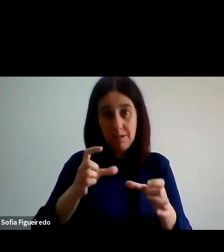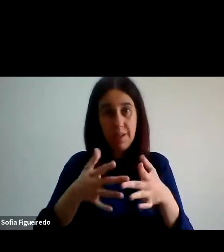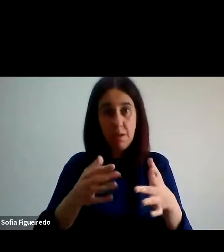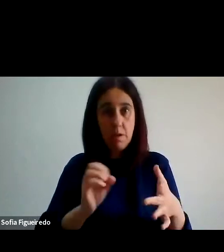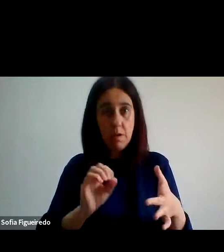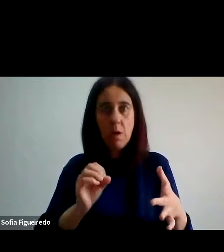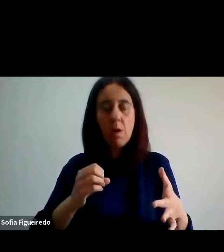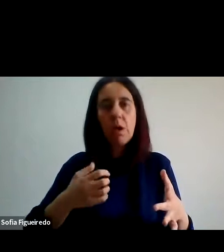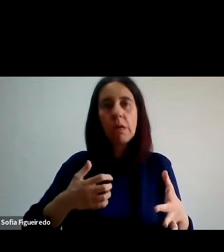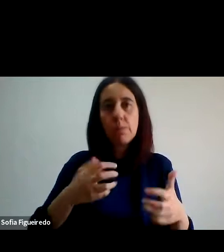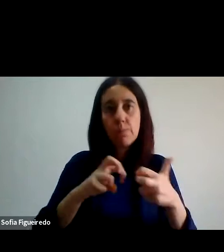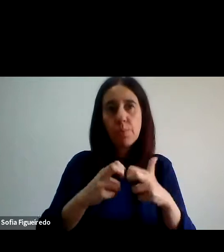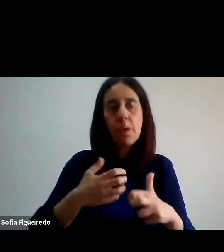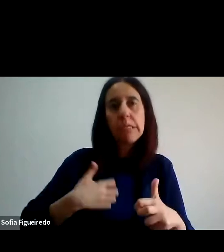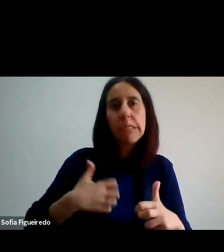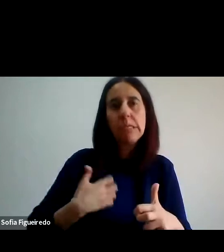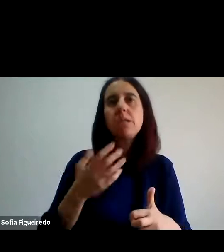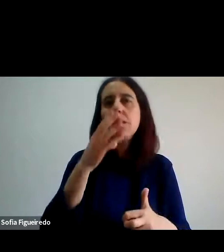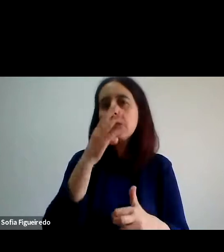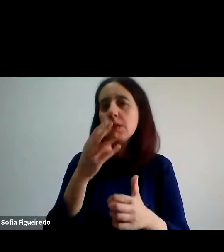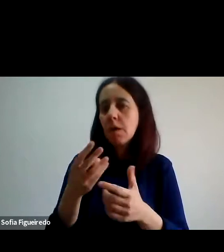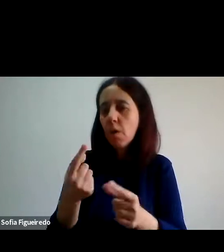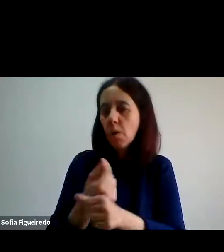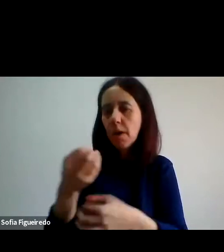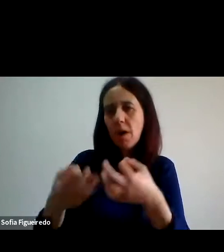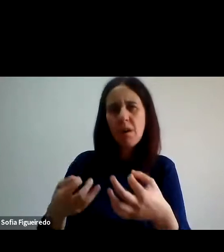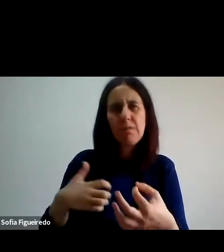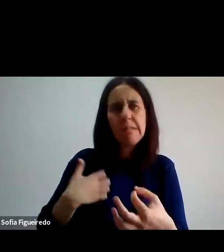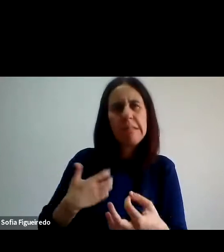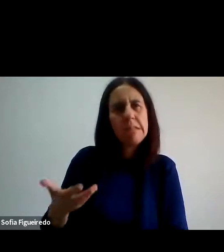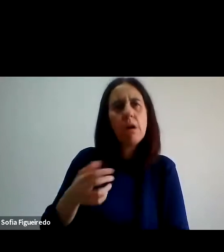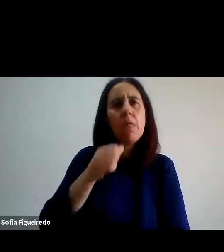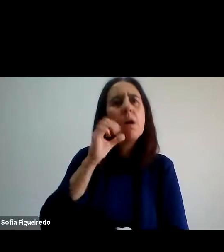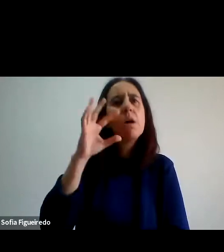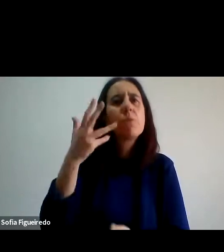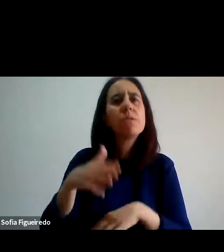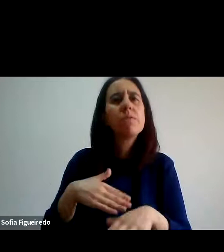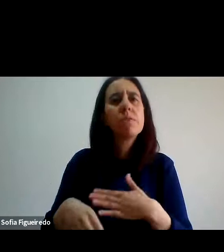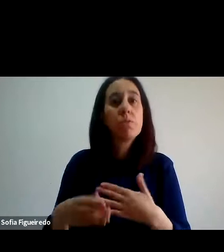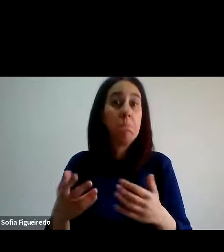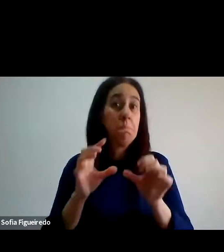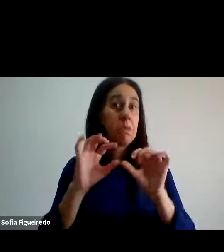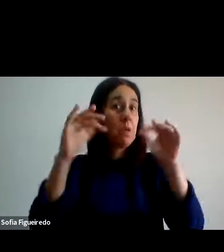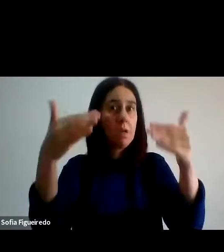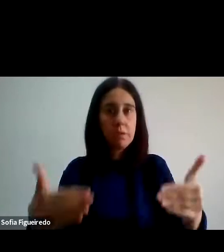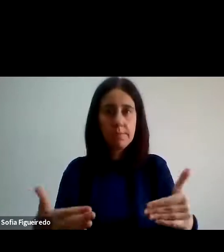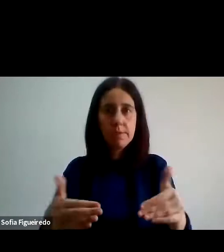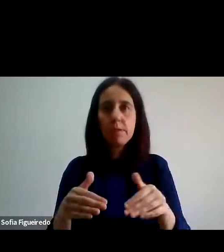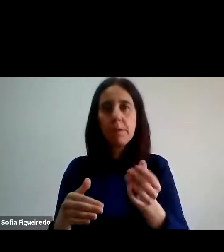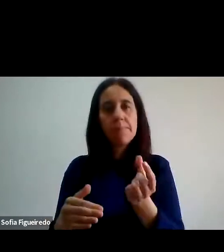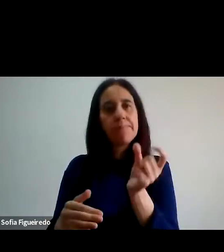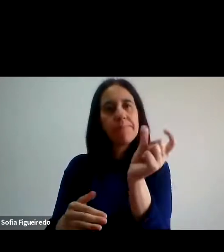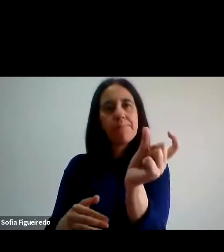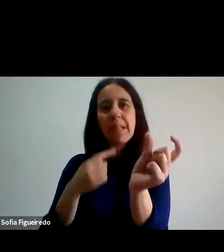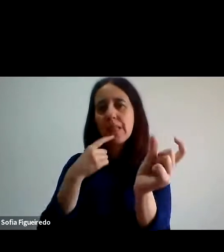queixamos. Se compramos um dispositivo e não funciona, nós queixamos. E o que é que fazemos geralmente quando isso acontece? Vamos à internet e escrevemos qualquer coisa a dizer que